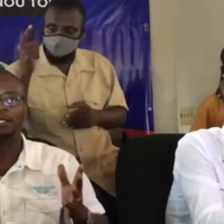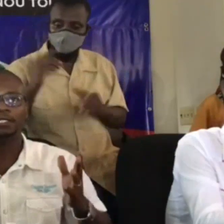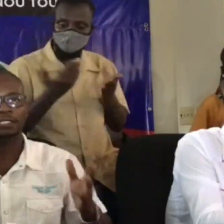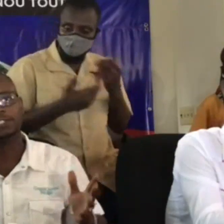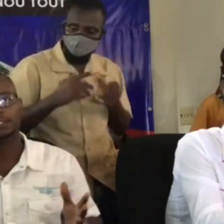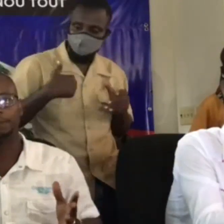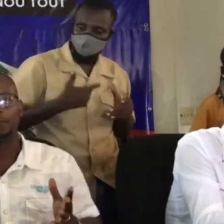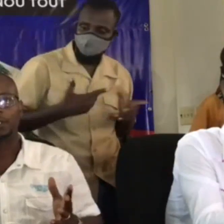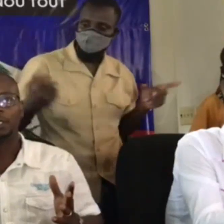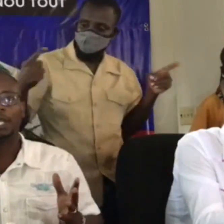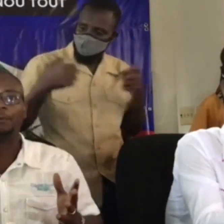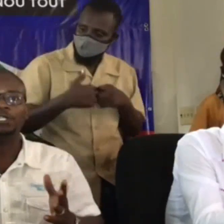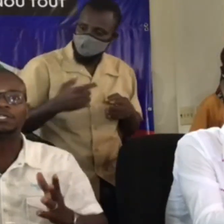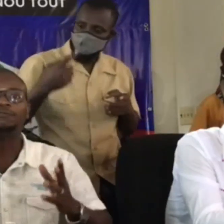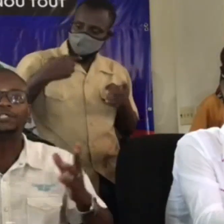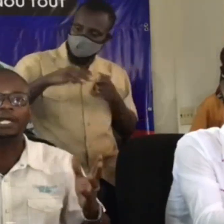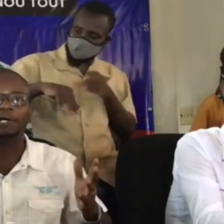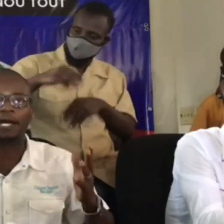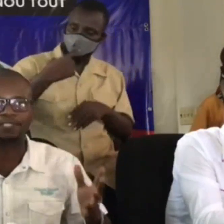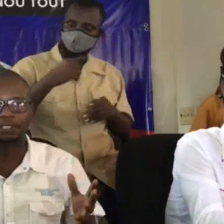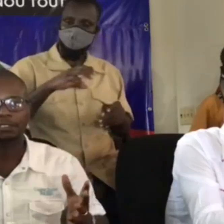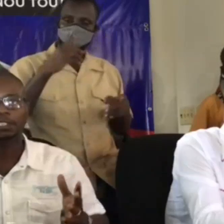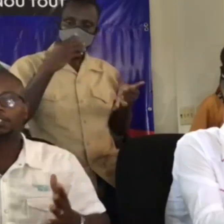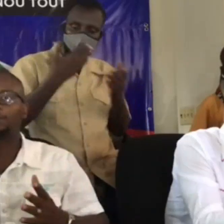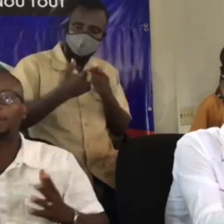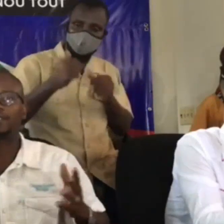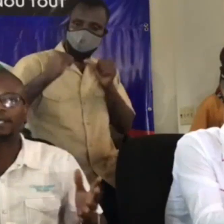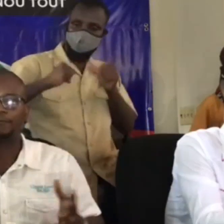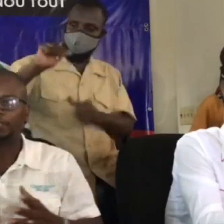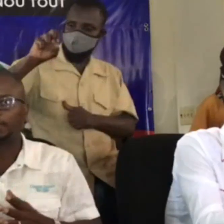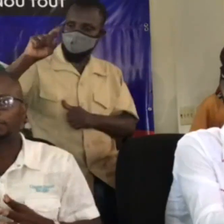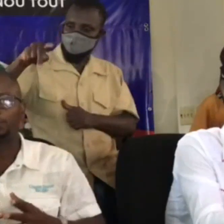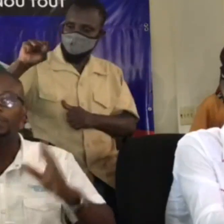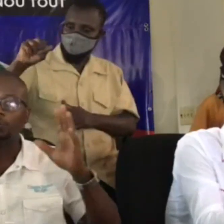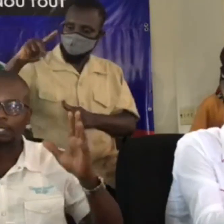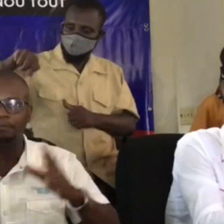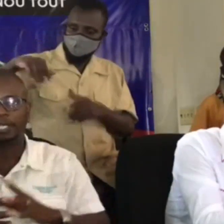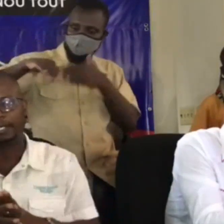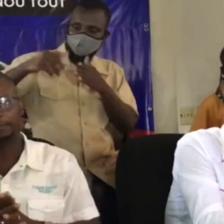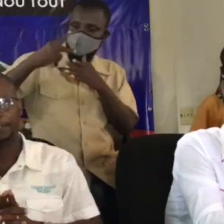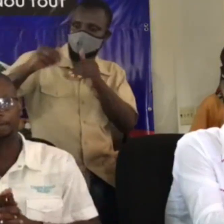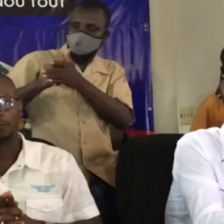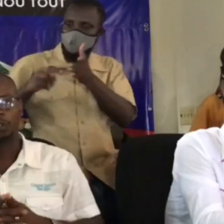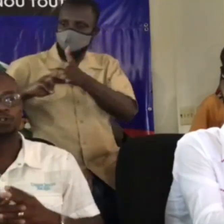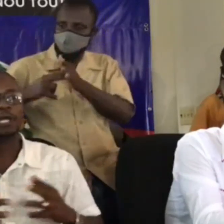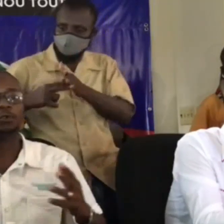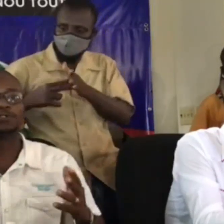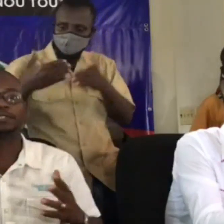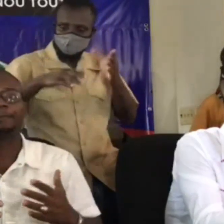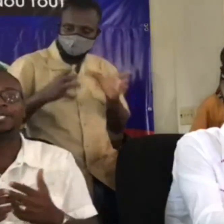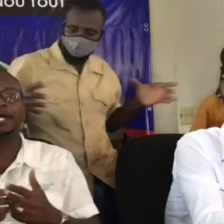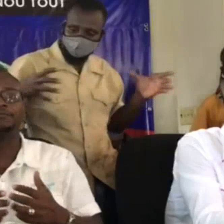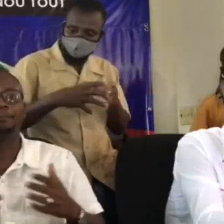le peuple de revendiquer. La police vraiment absente. Chaque fois, massacre a fait dans la quartier populaire, notamment la quartier populaire. Je dis à